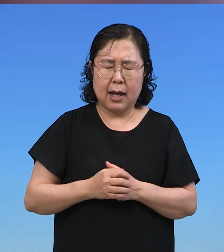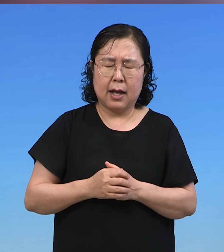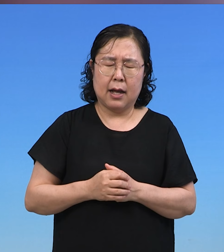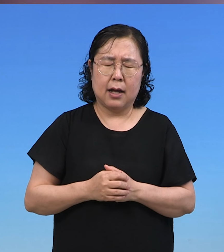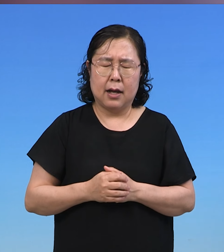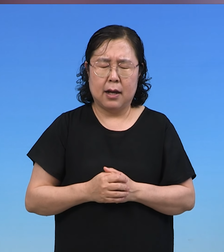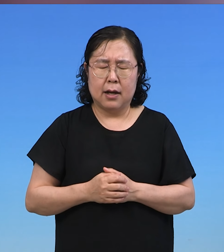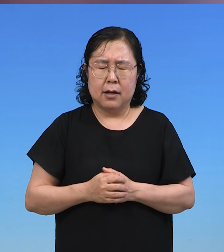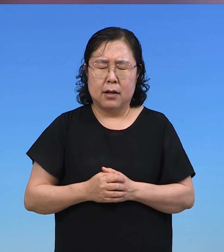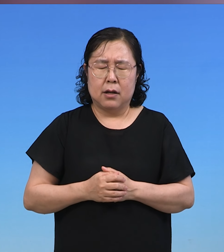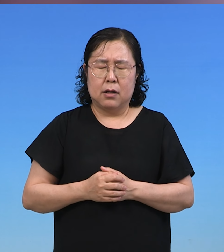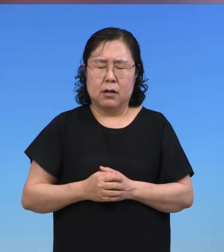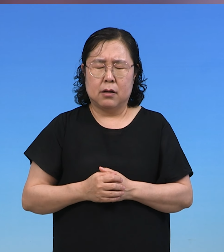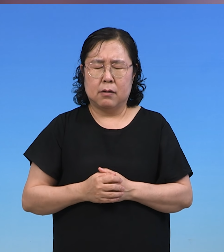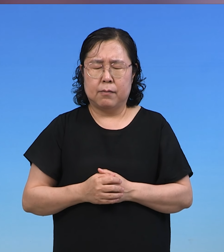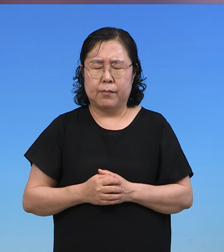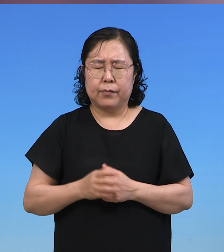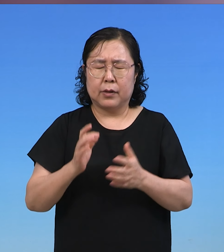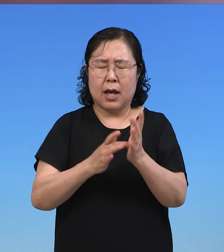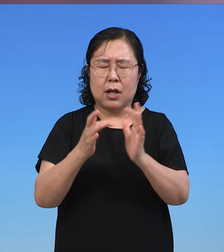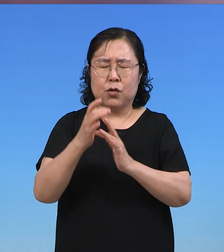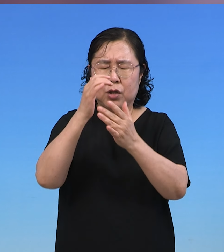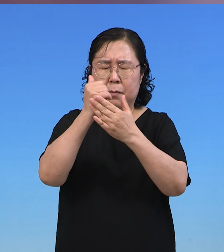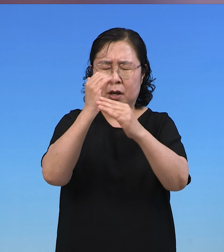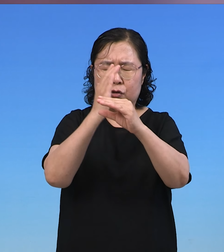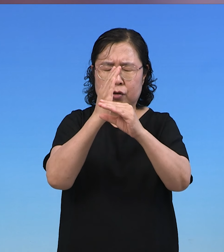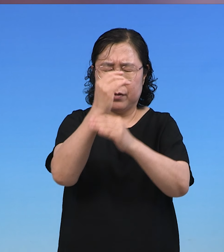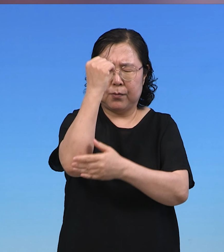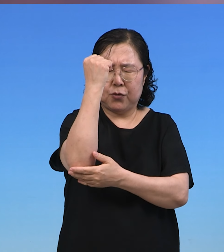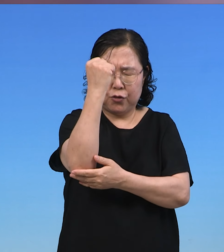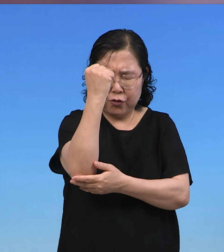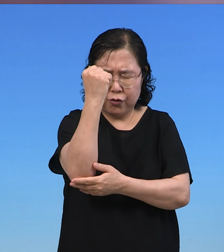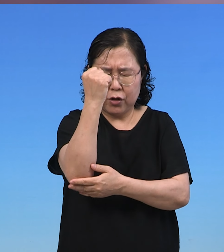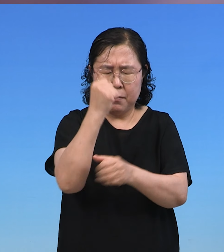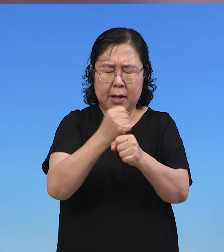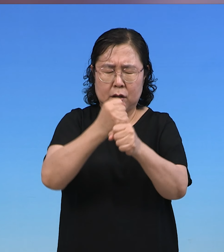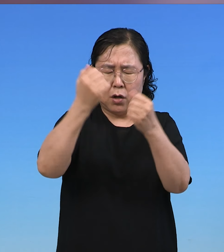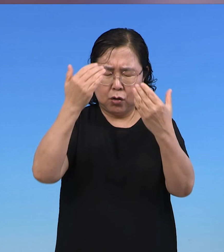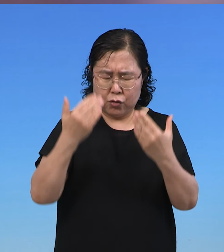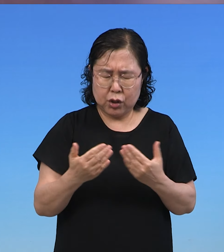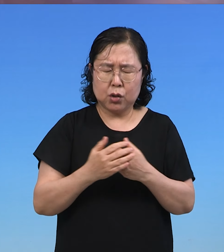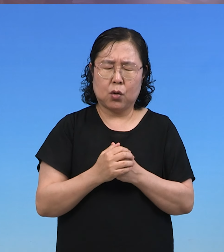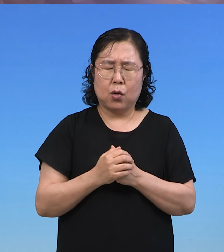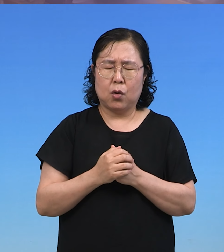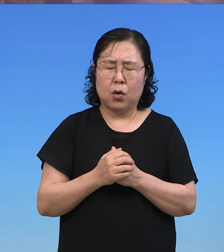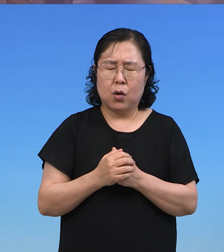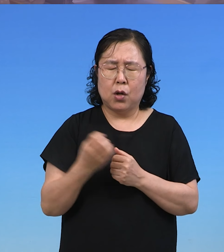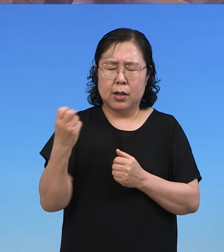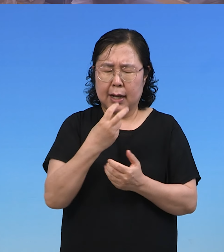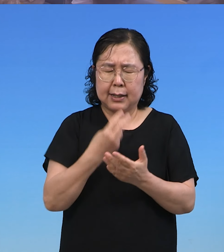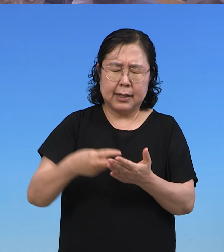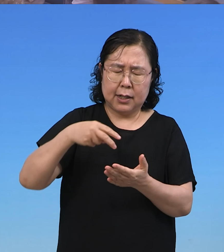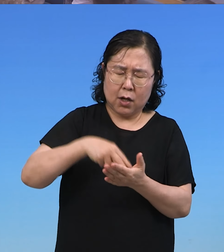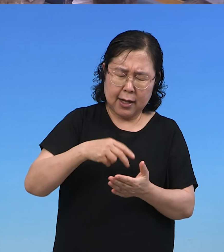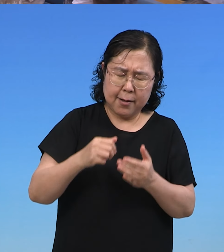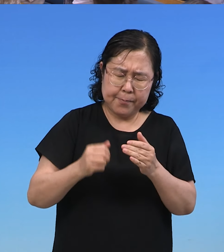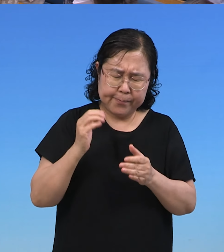기준이 되어주시고 우리 삶의 중심 축이 되어주시고, 그럴 때마다 다시 한번 일어나 달려갈 수